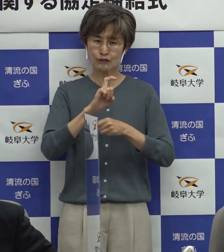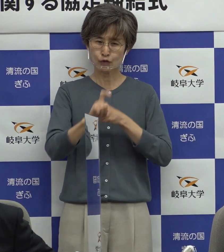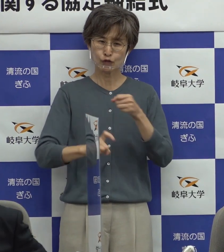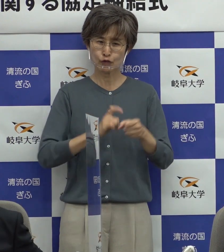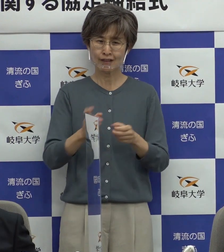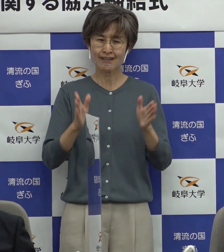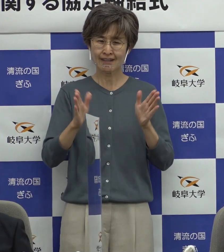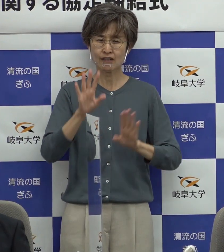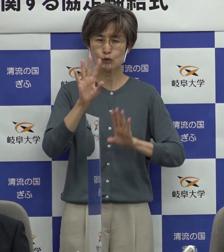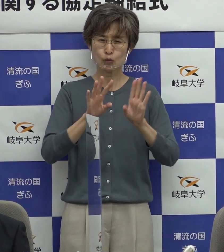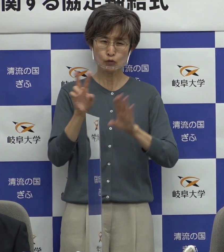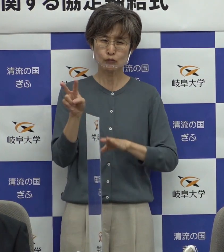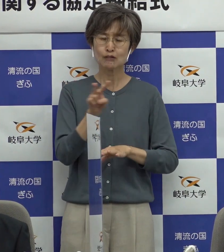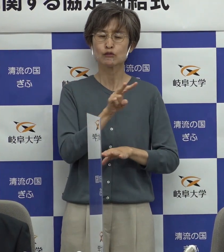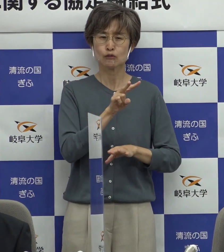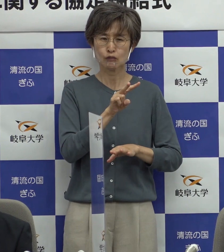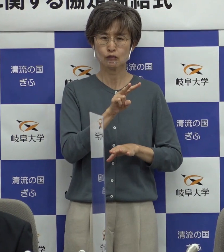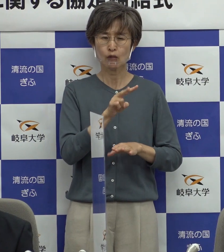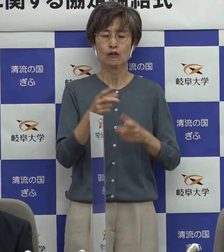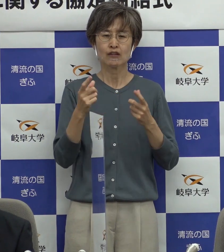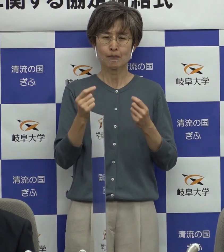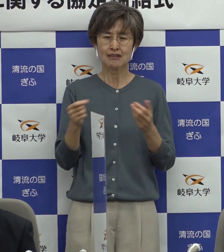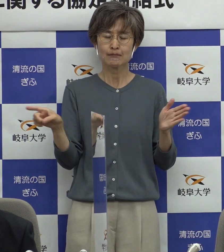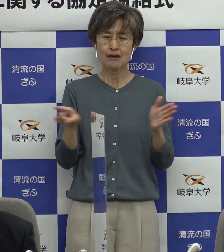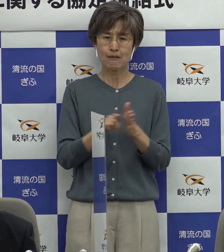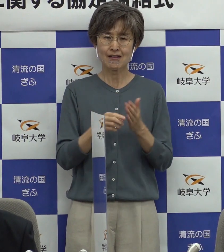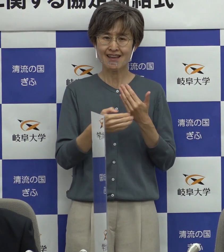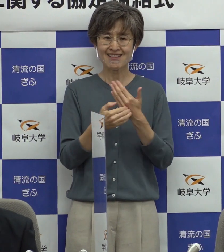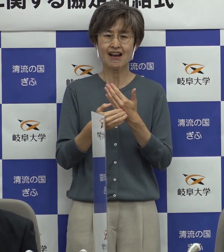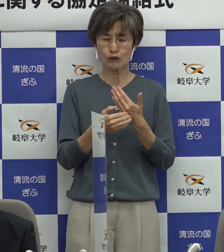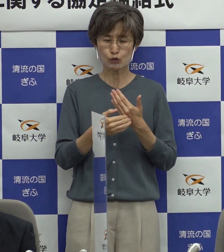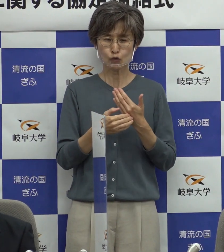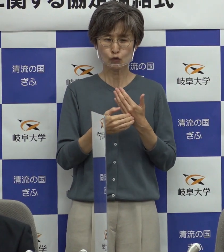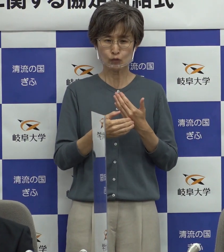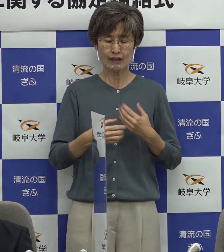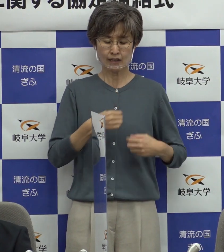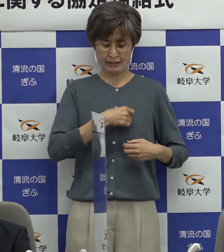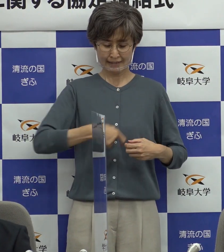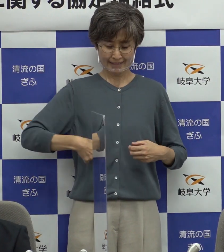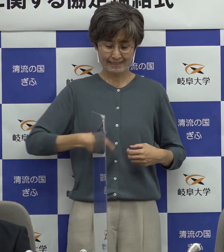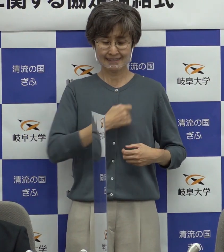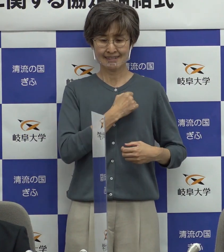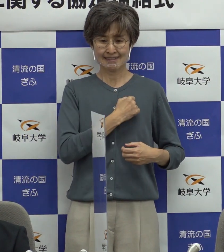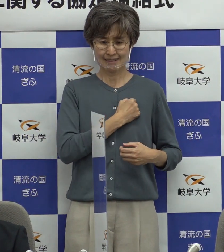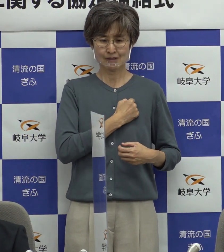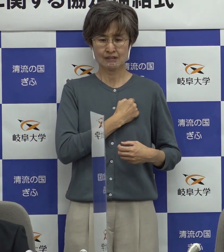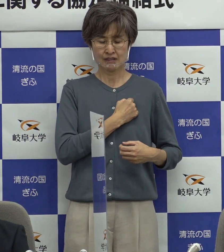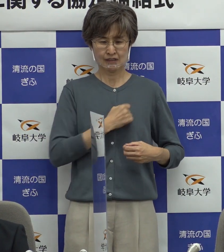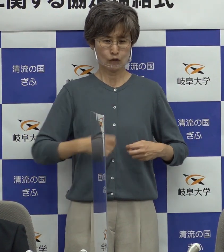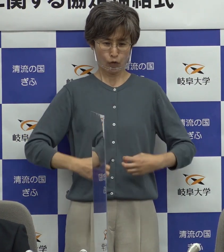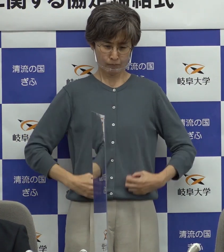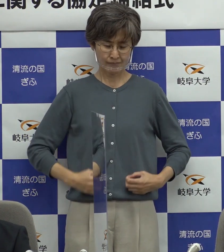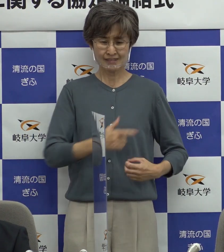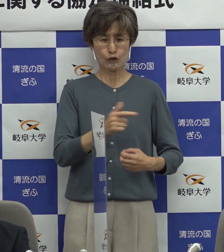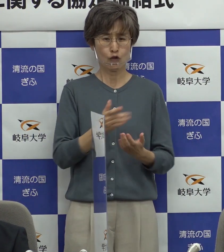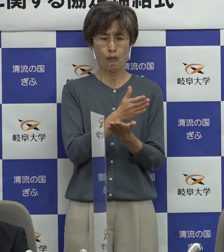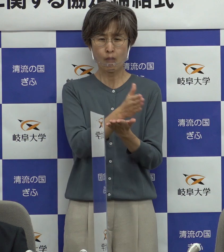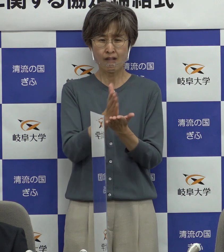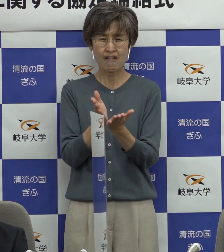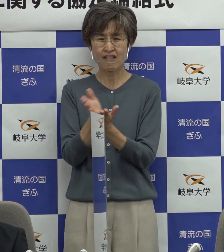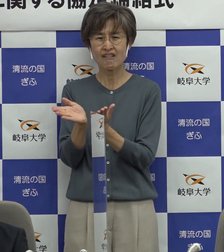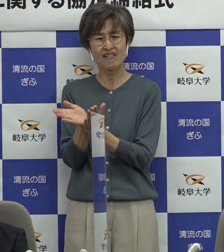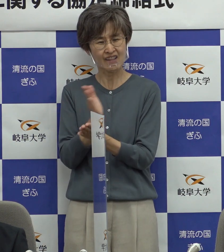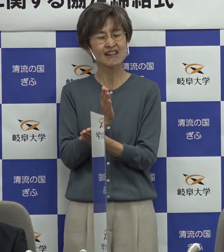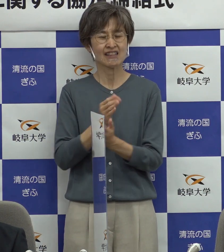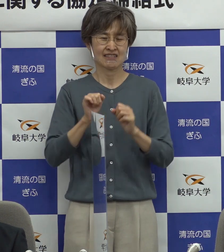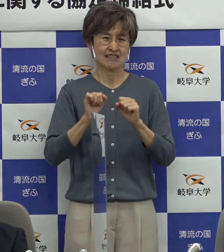についてはやはり臓器別の教育、それから学会そのものも臓器別の専門医を認定していくという、そういう流れが非常に強い